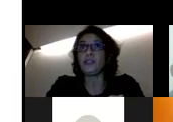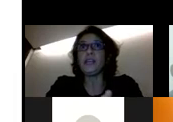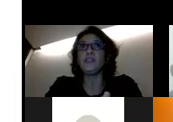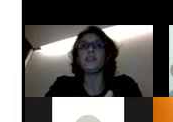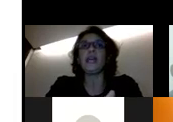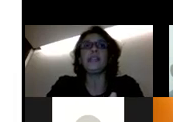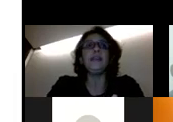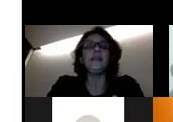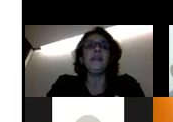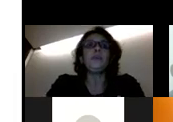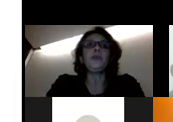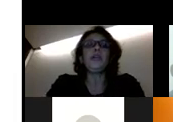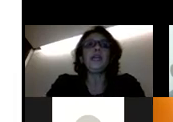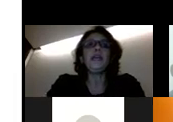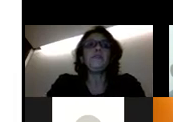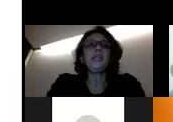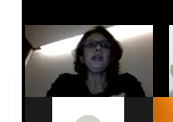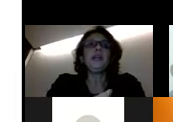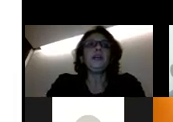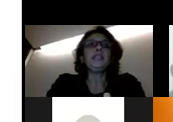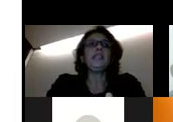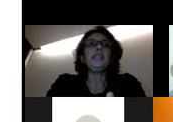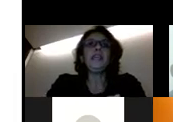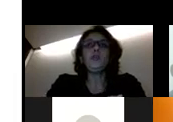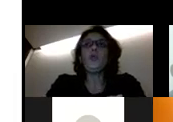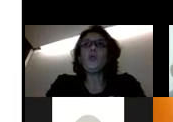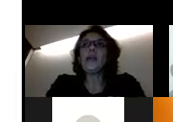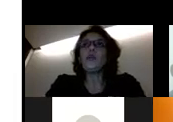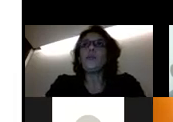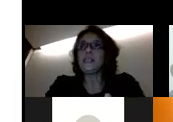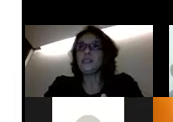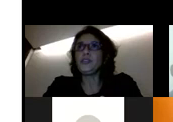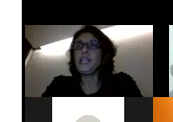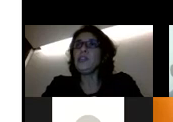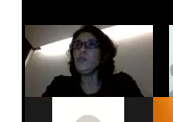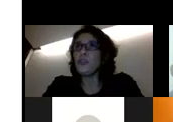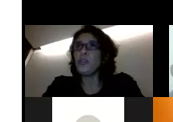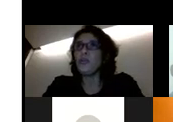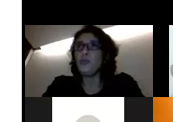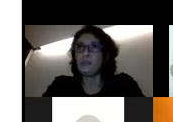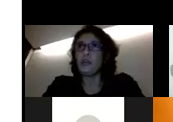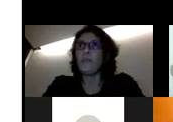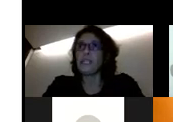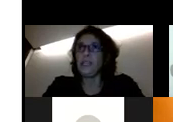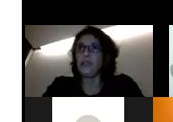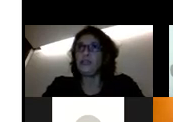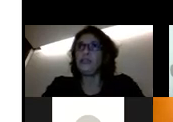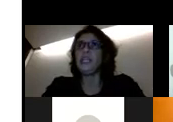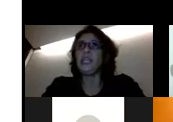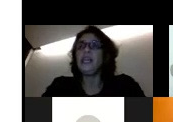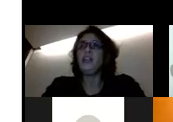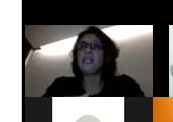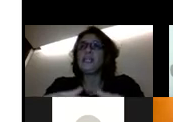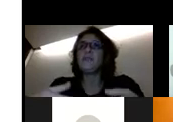persona sorda, con tal de poder tener una conversación en un código común, compartido,